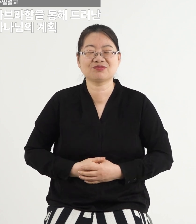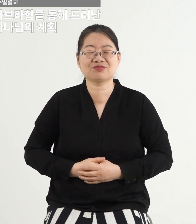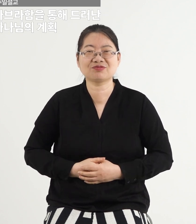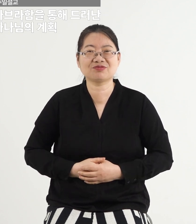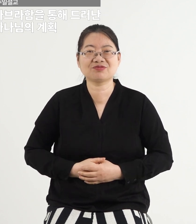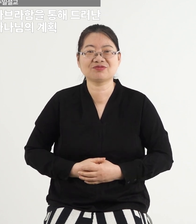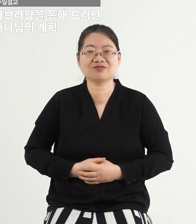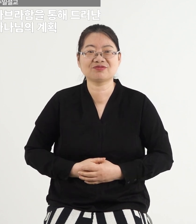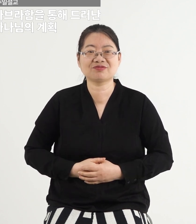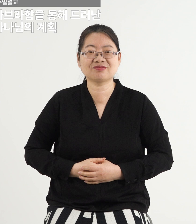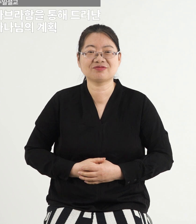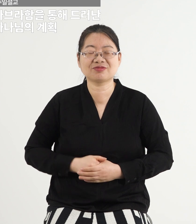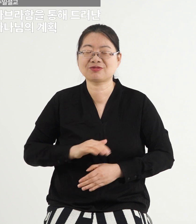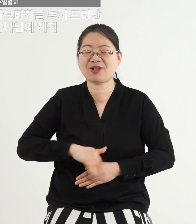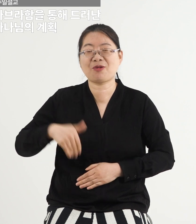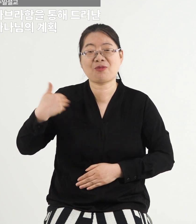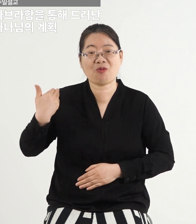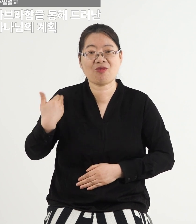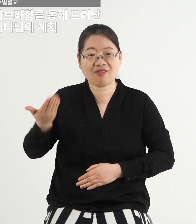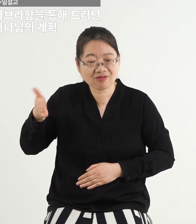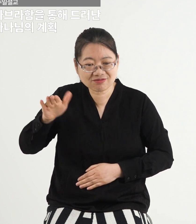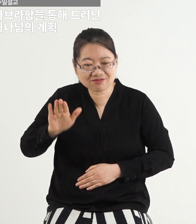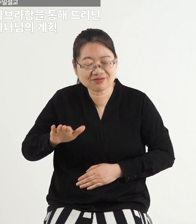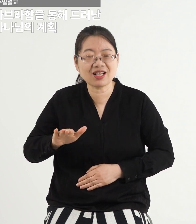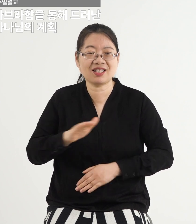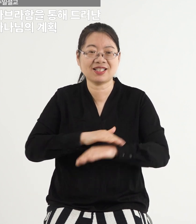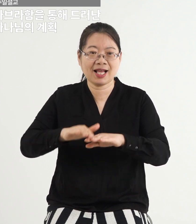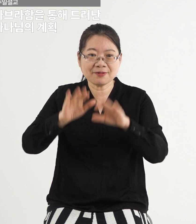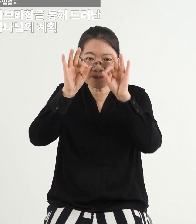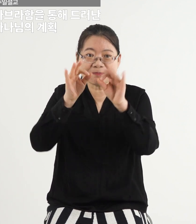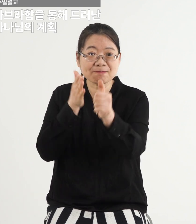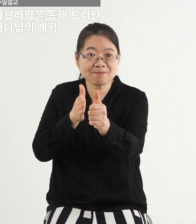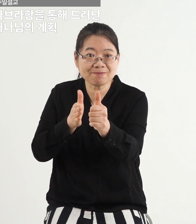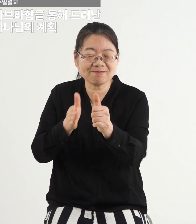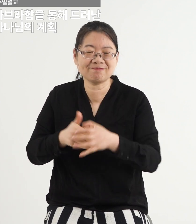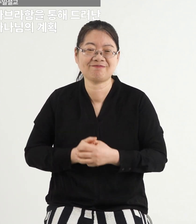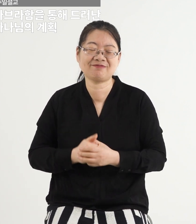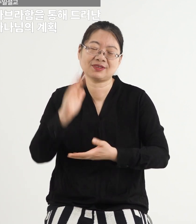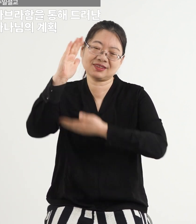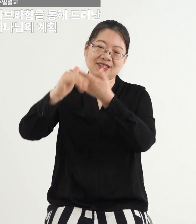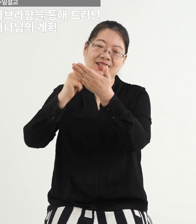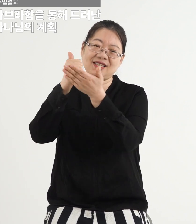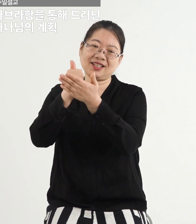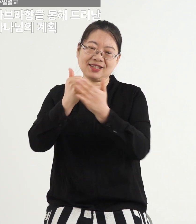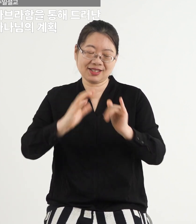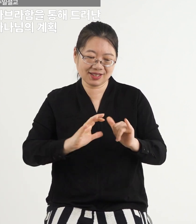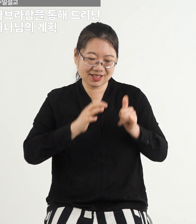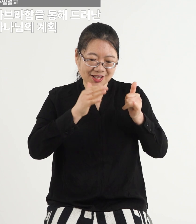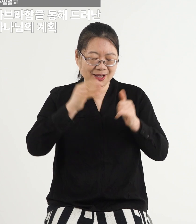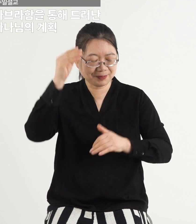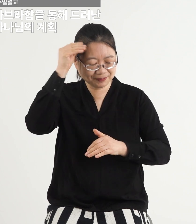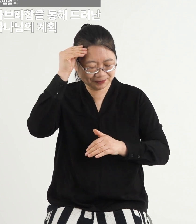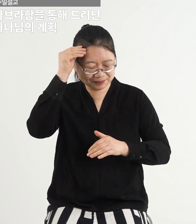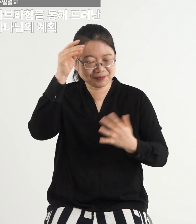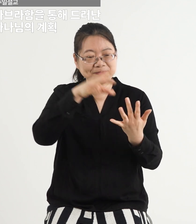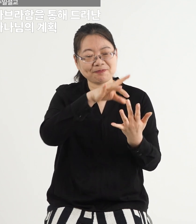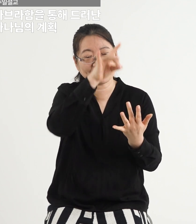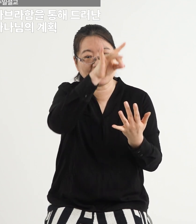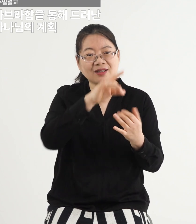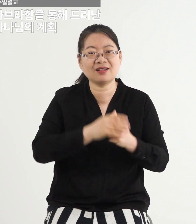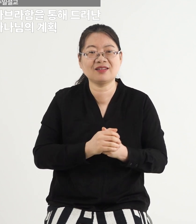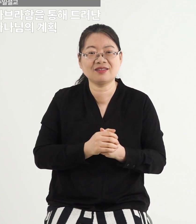불가사의죠. 그러나 잘 들어보세요. 하나님께서 세상에 미련한 것들을